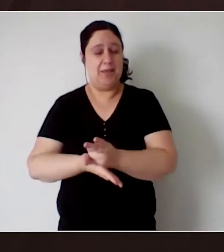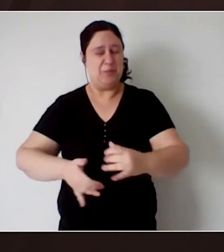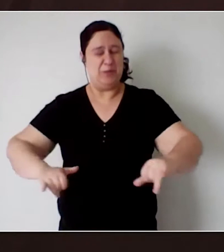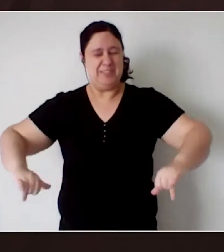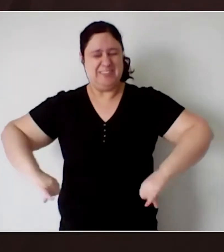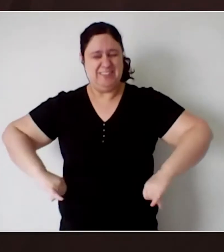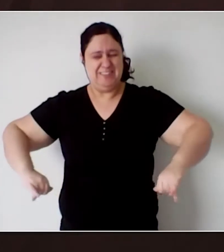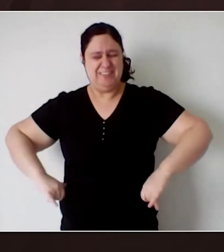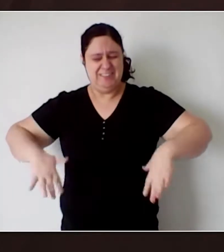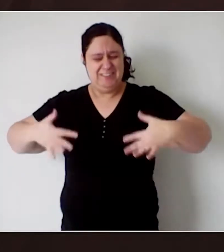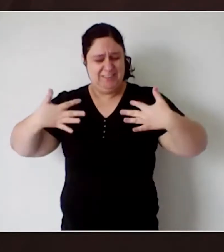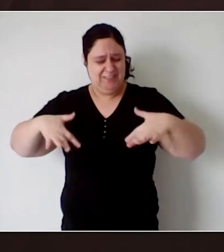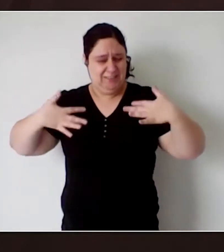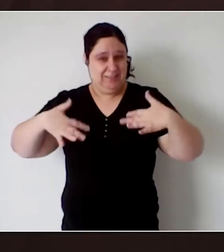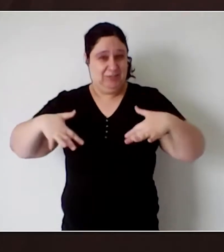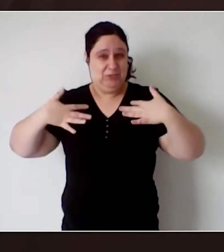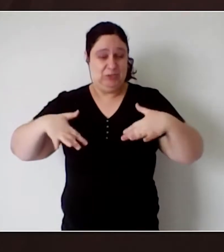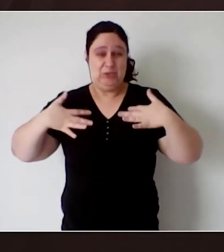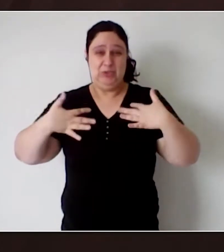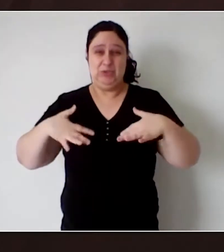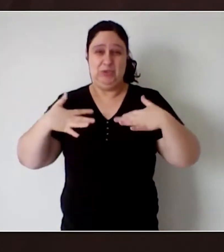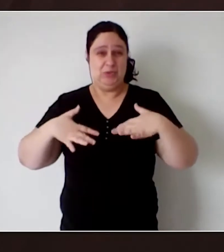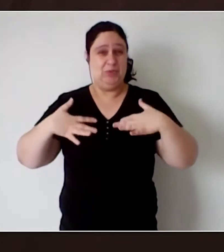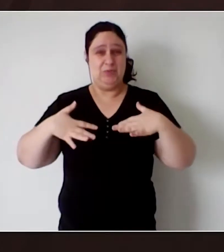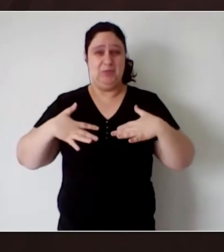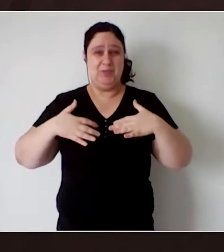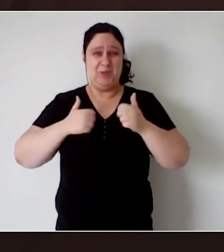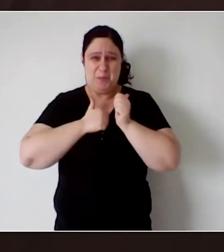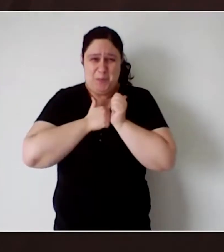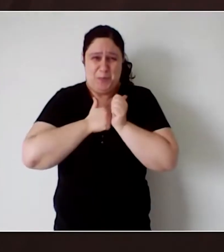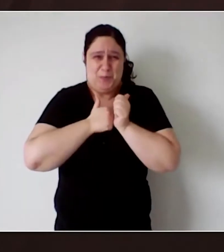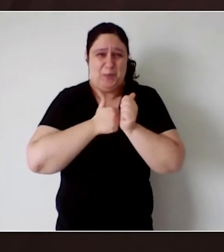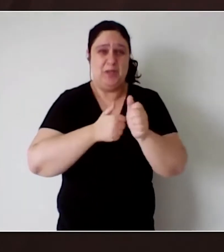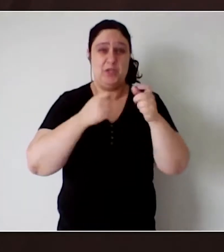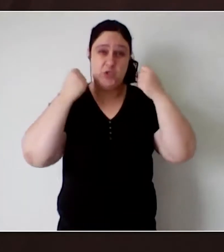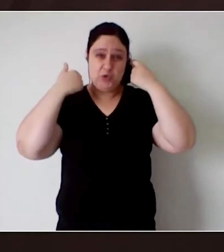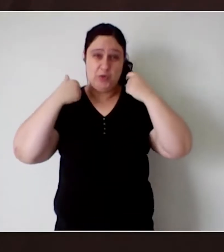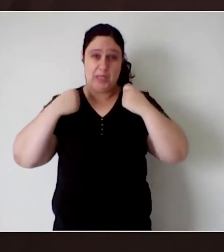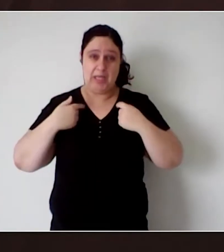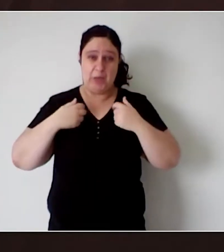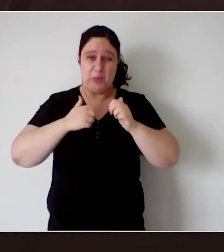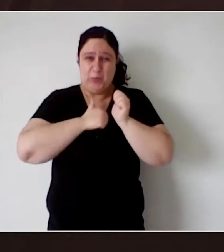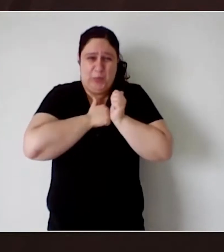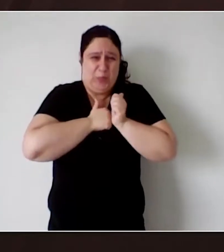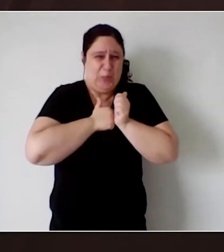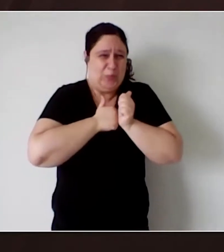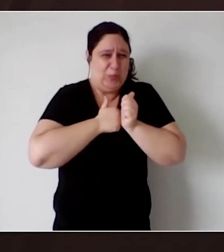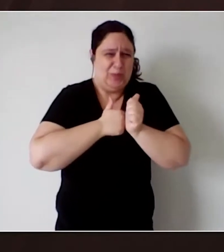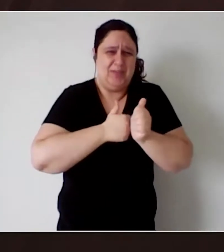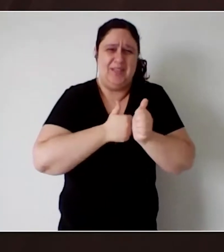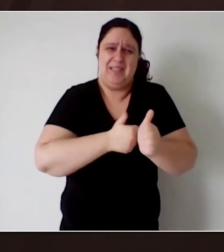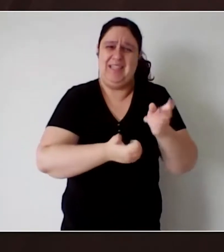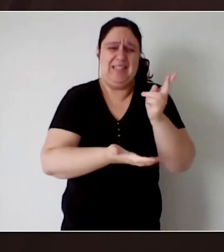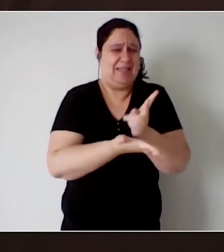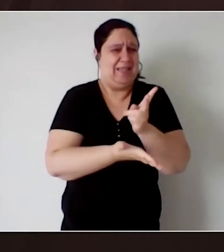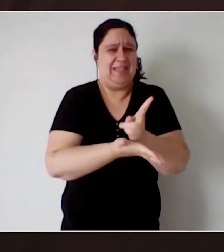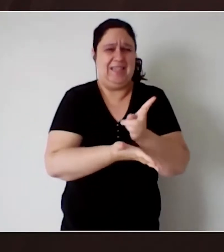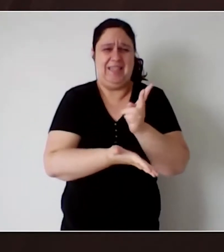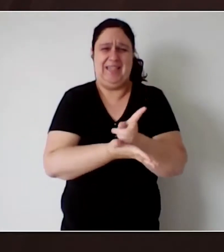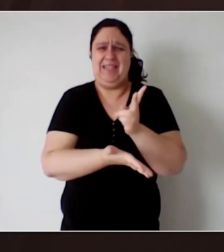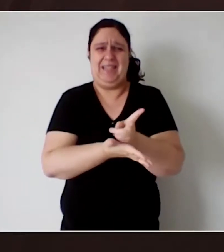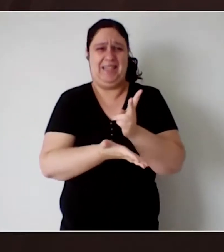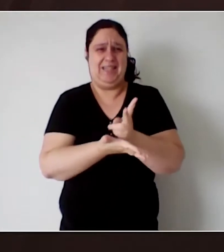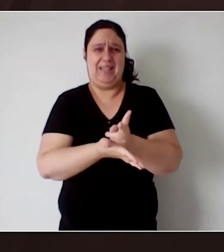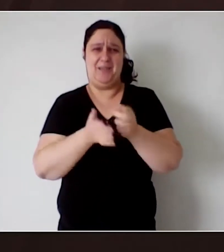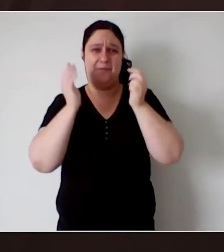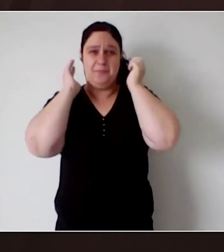pregar esse evangelho, sofreu perseguição dos judeus, ele sofreu, perseguição até dos